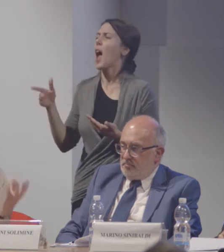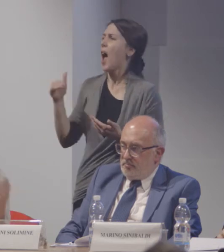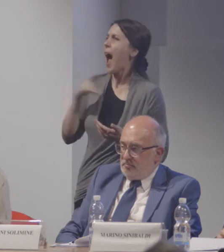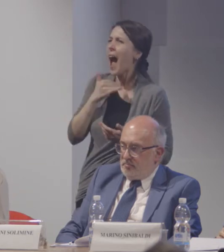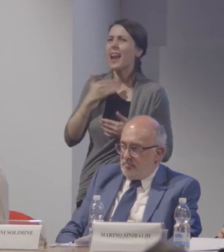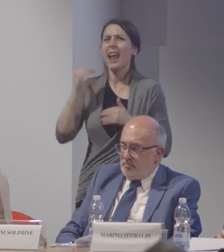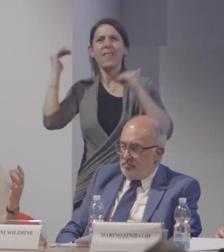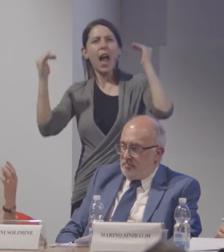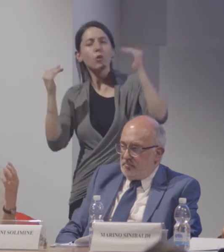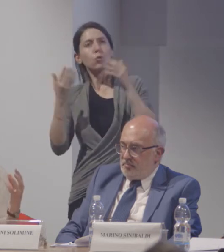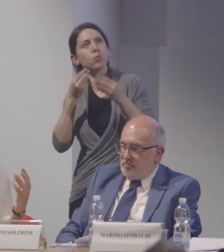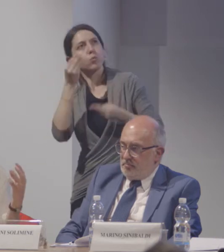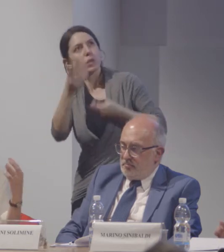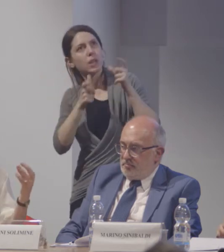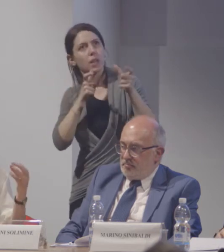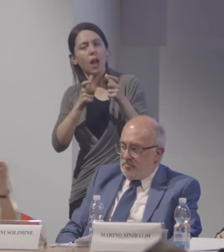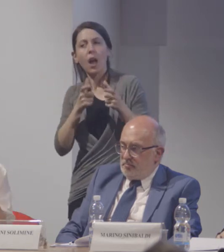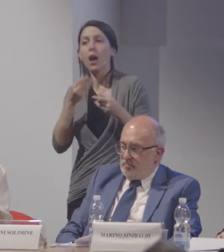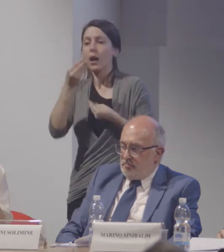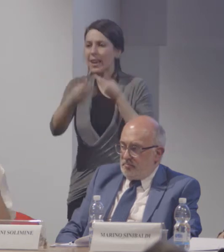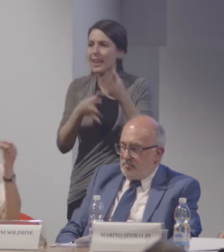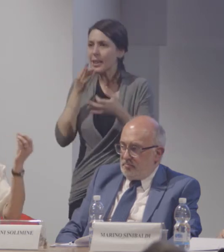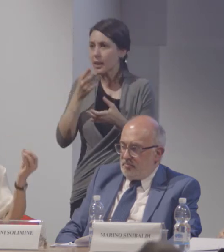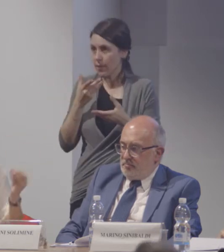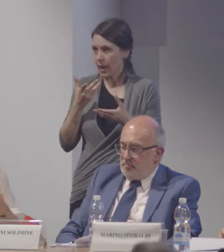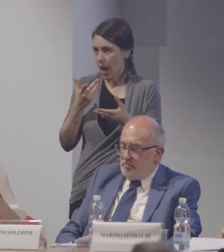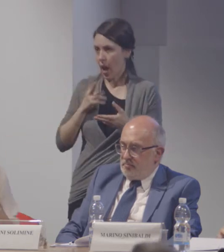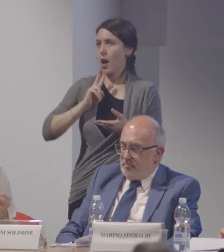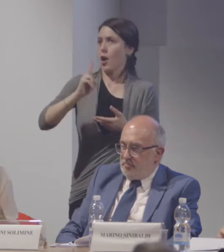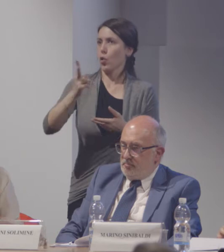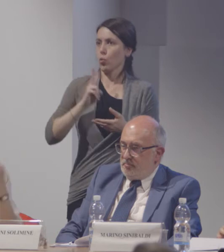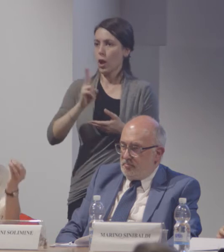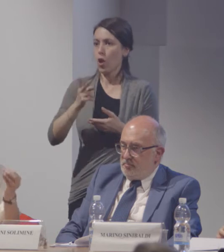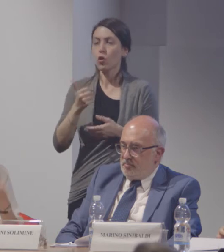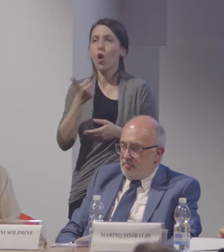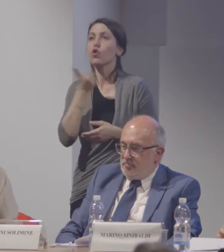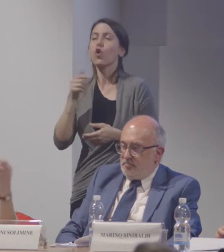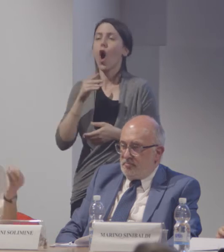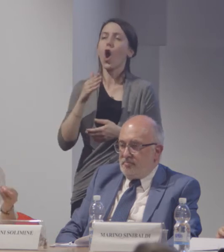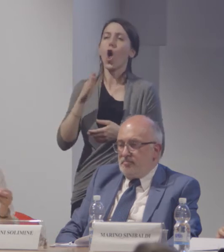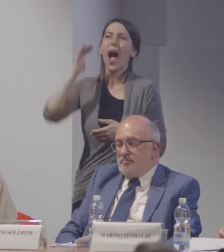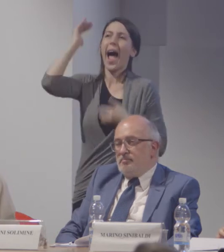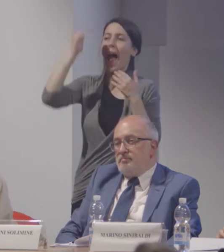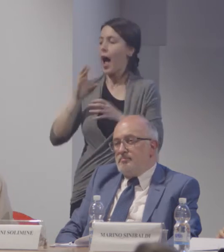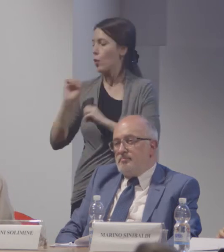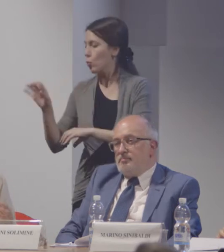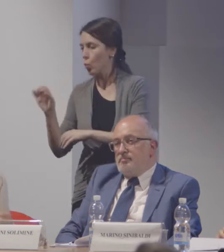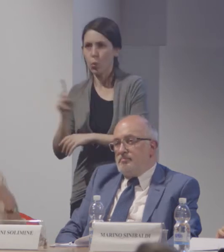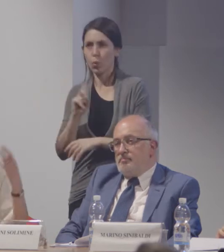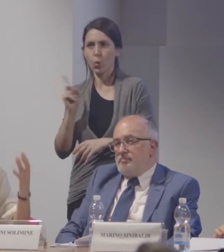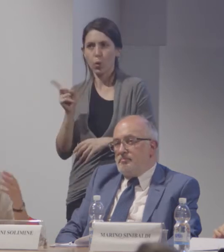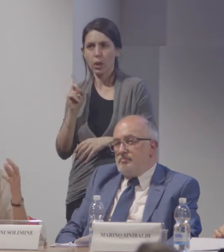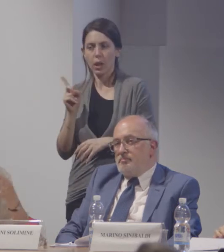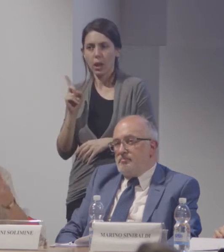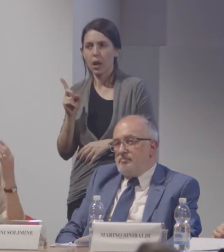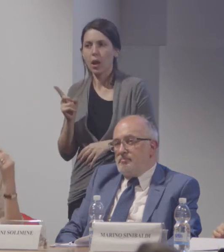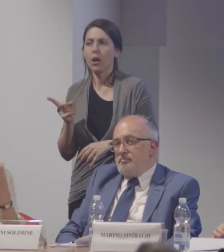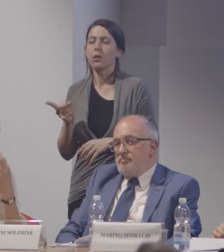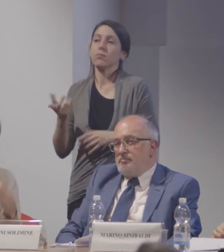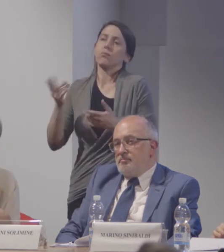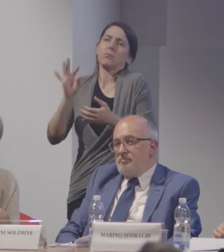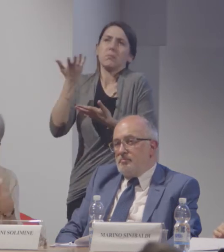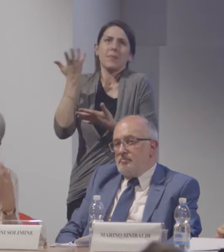cioè, scambiarsi, che vuol dire anche reciprocamente, non né solo gli anziani che insegnano qualche cosa, i